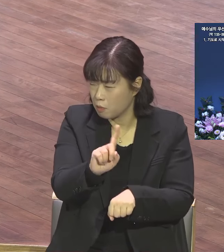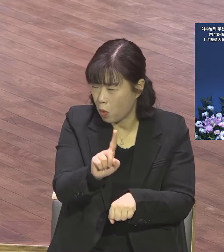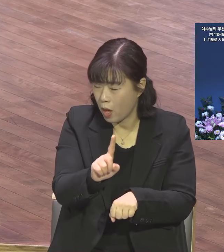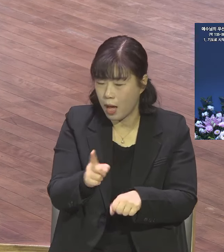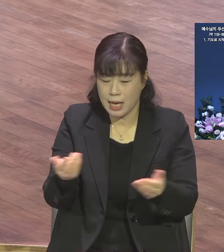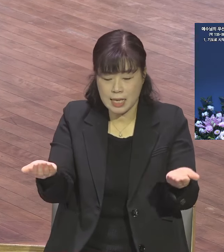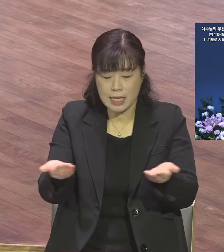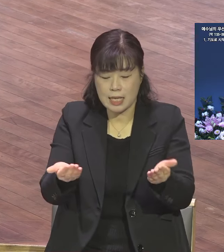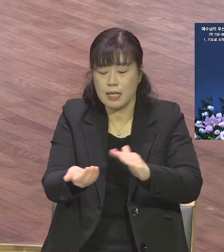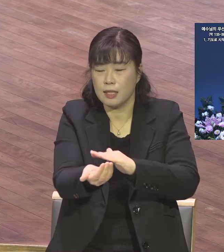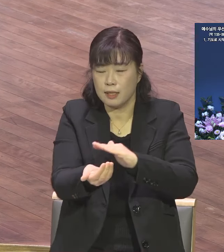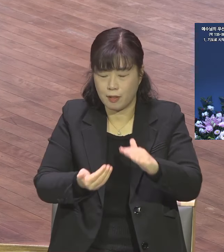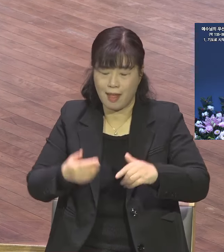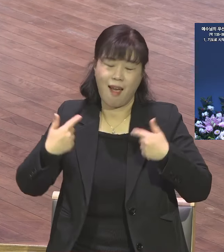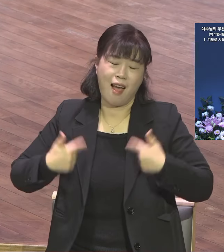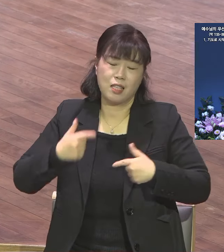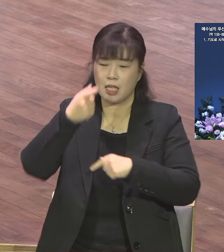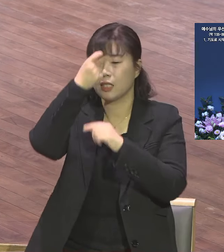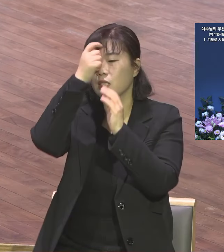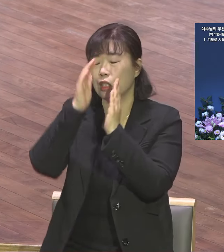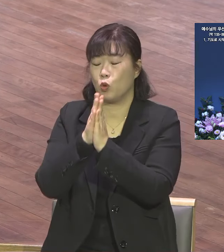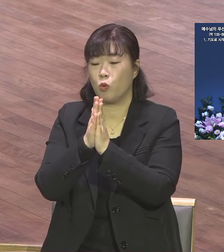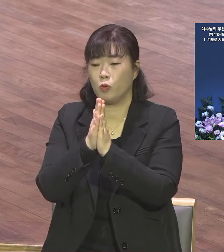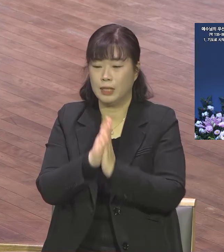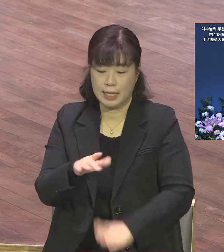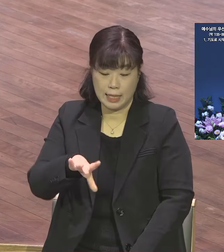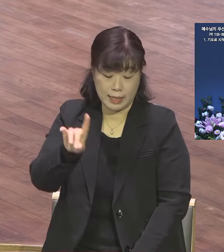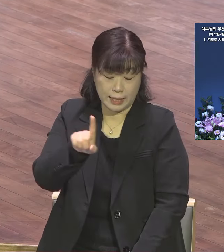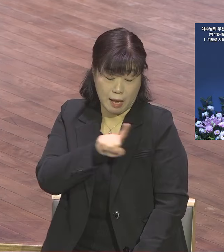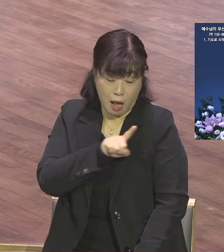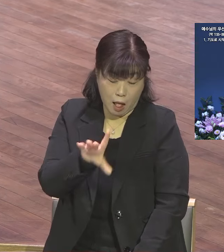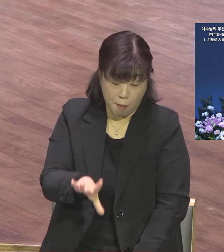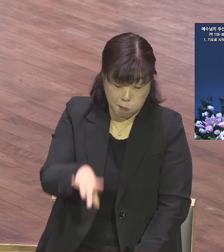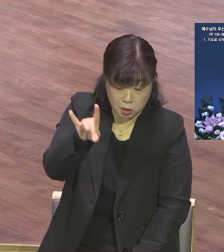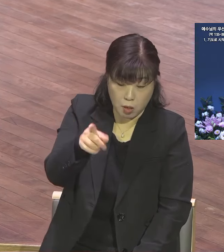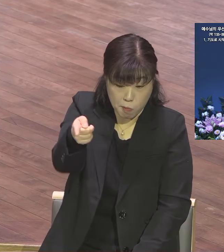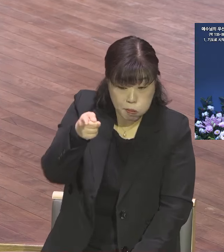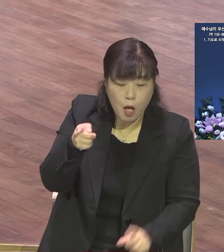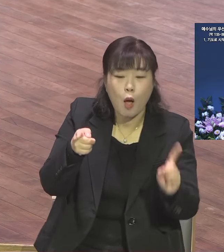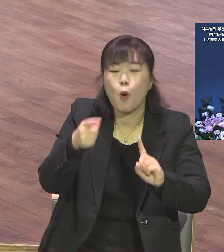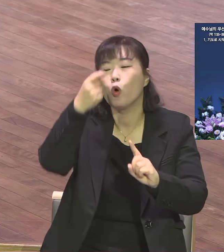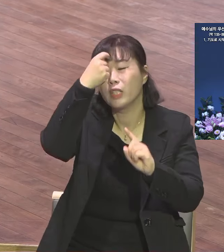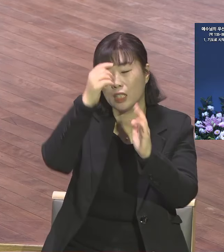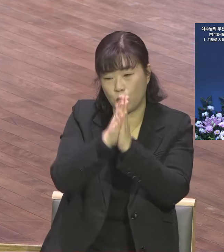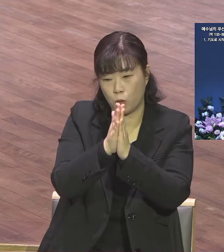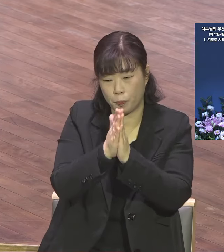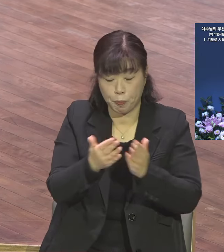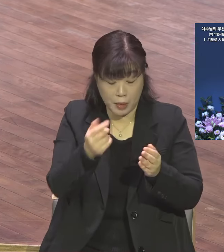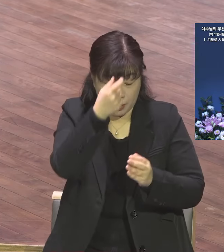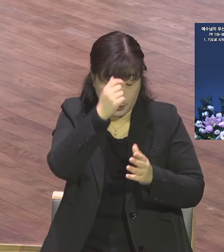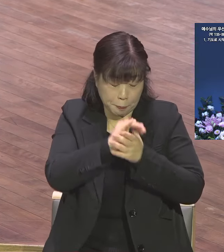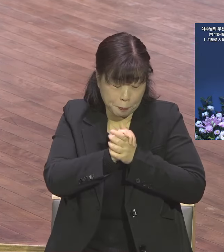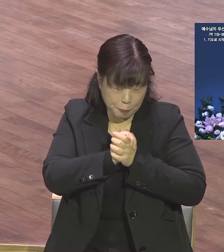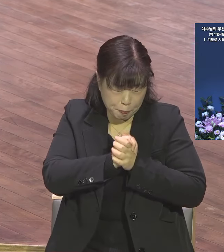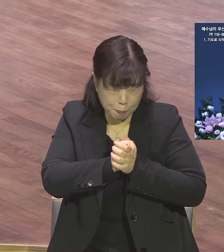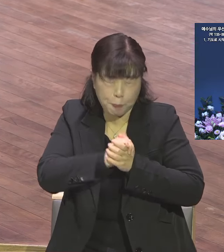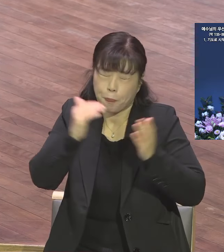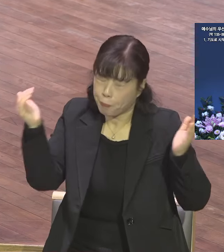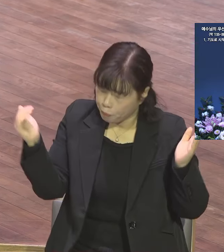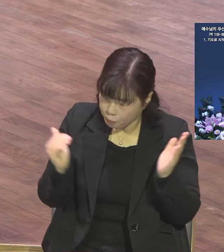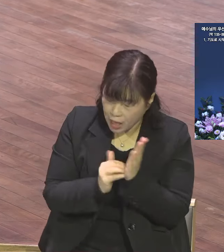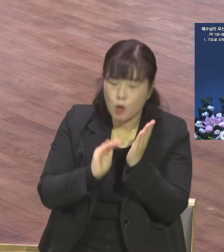있어요. 예수님이 공생애를 시작하기 앞서서 뭐요? 공생애하기 전에 이제는 하나님 아들로서